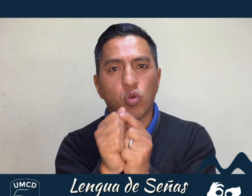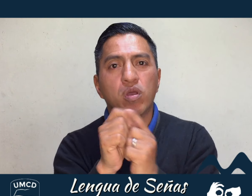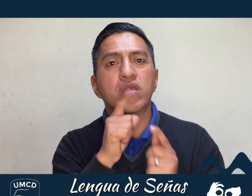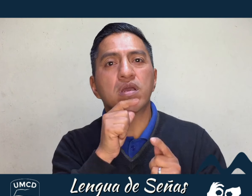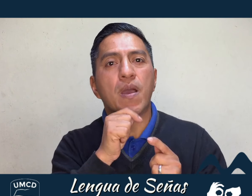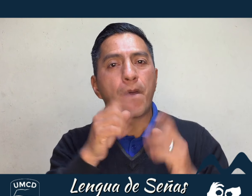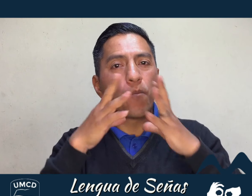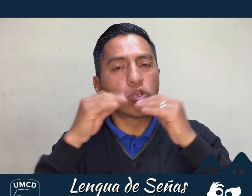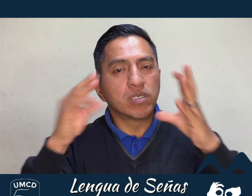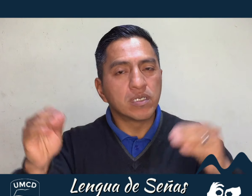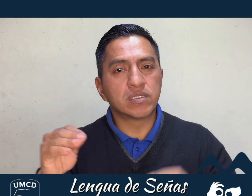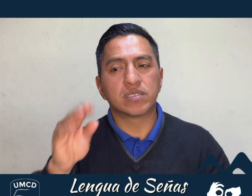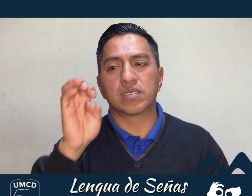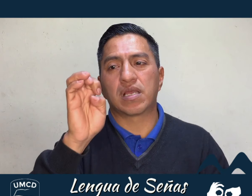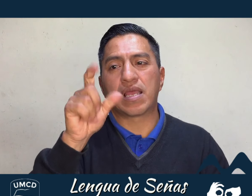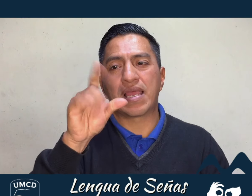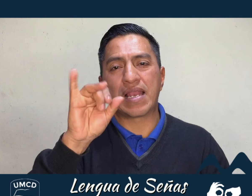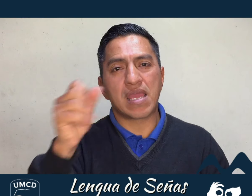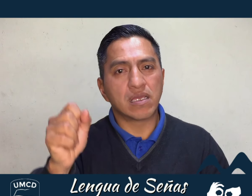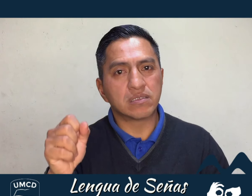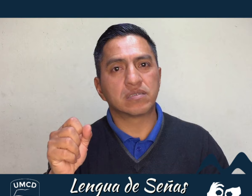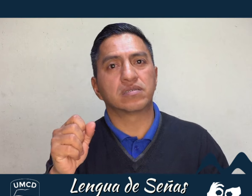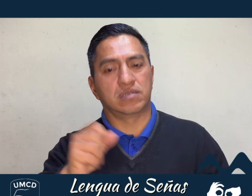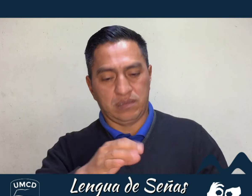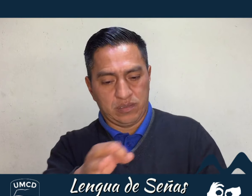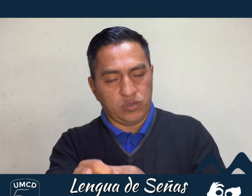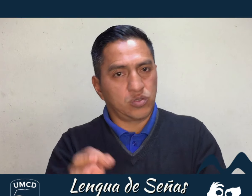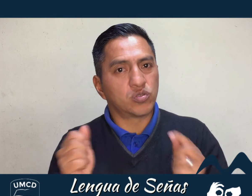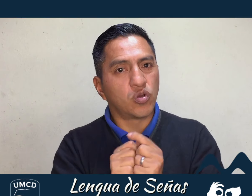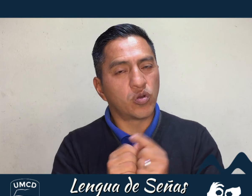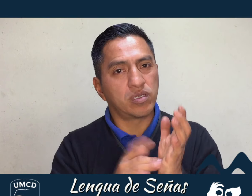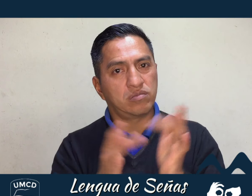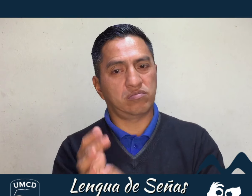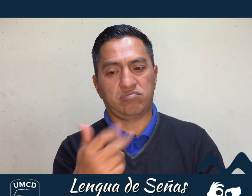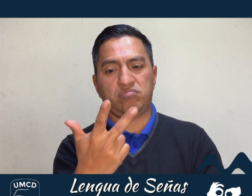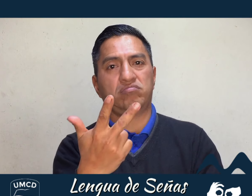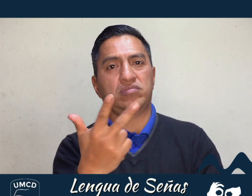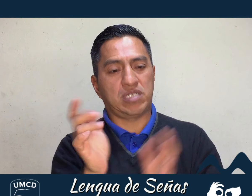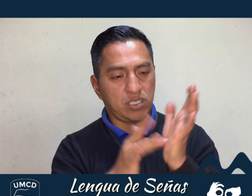Elías. Y en ese momento también se escuchó su voz desde el cielo